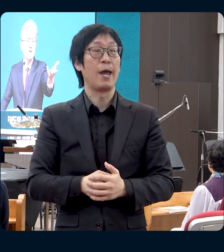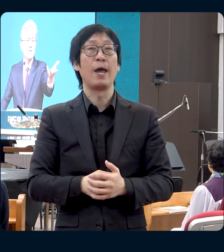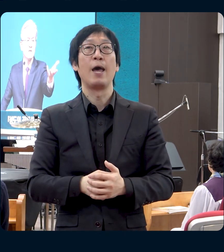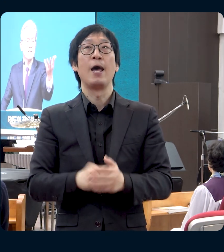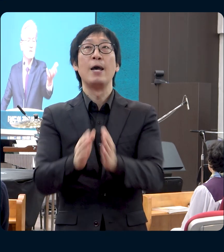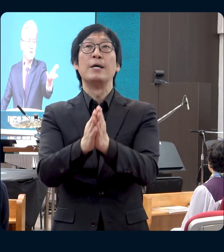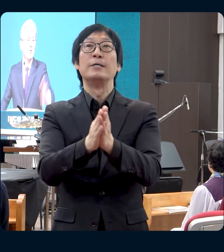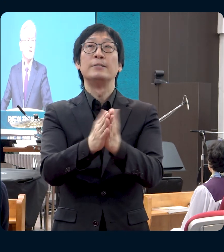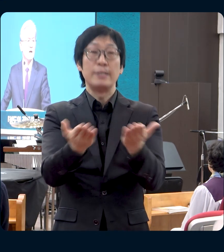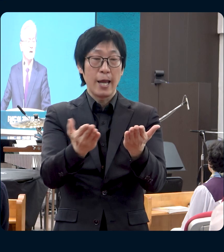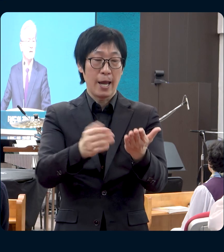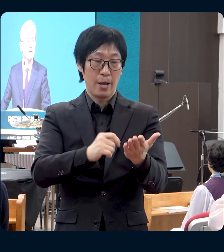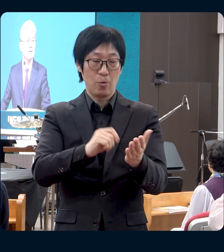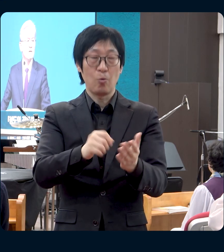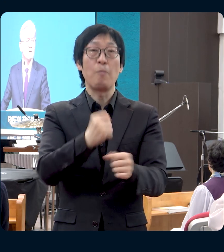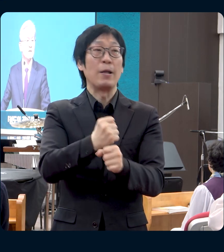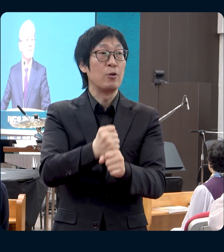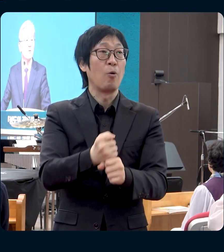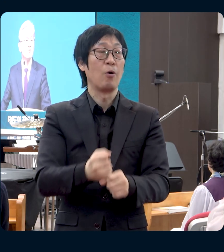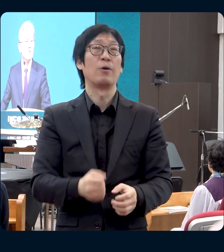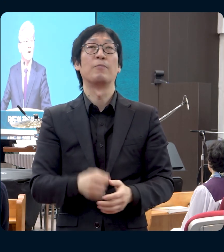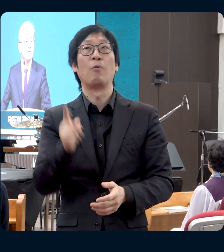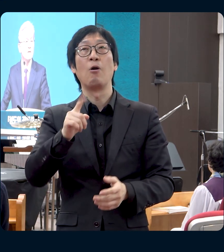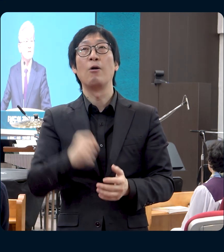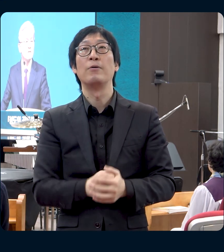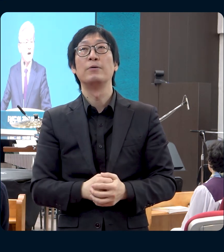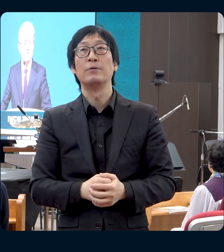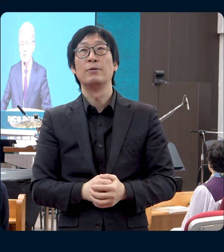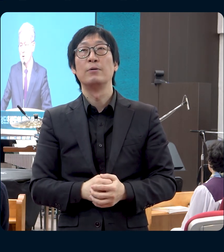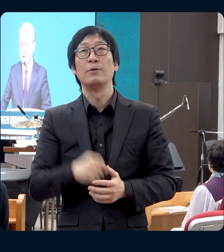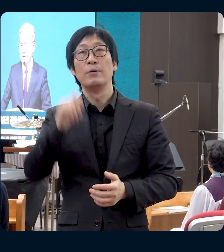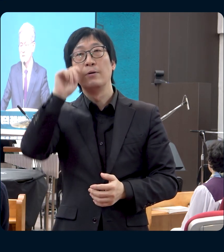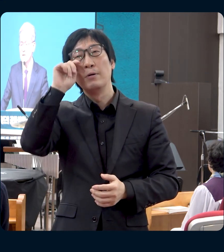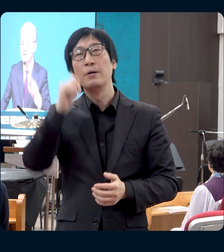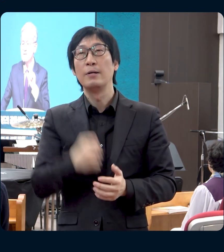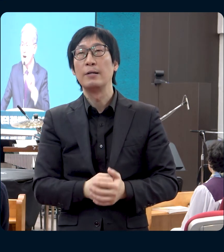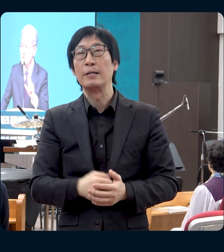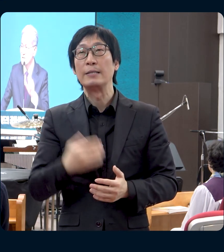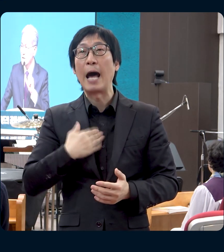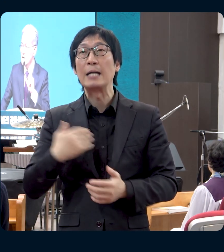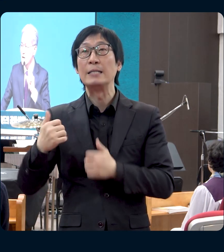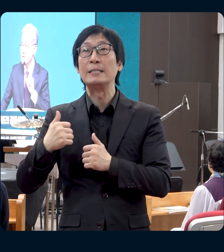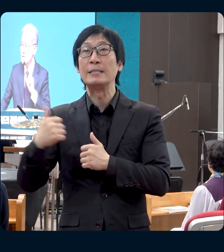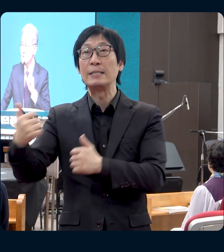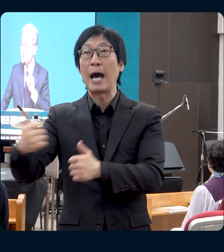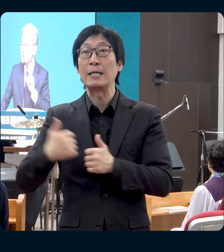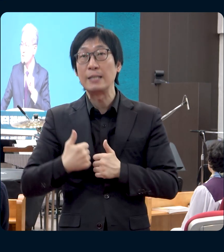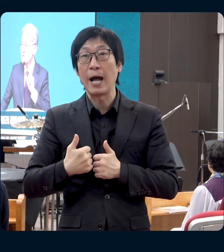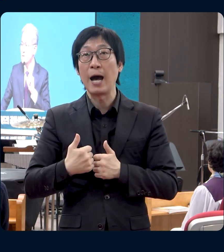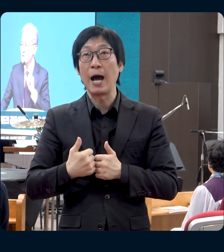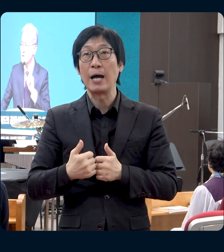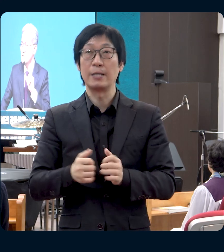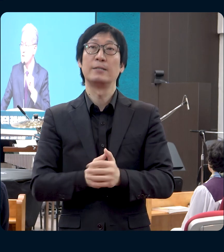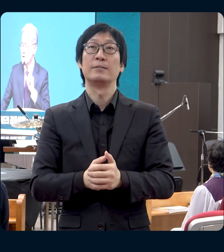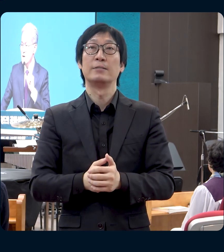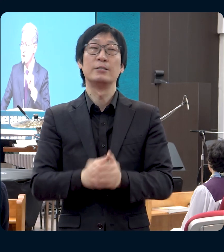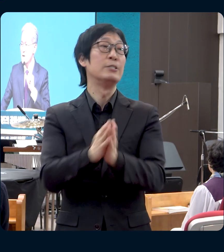출판해서 알렸던 그것이 뭐냐? 그게 바로 유명한 나폴게라고 하는 나를 따르라는 책이죠.